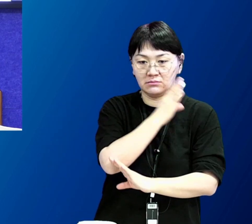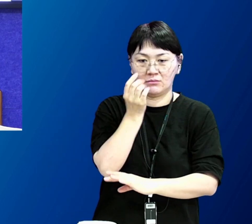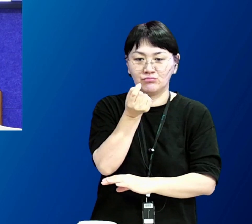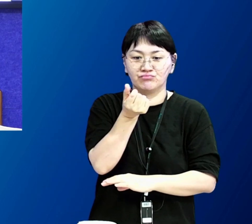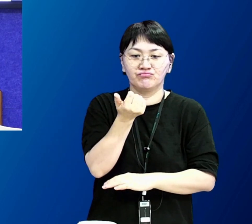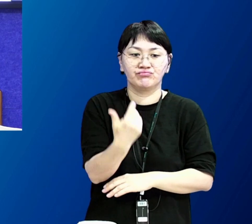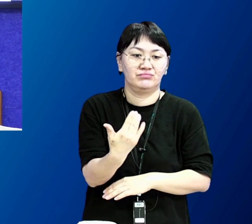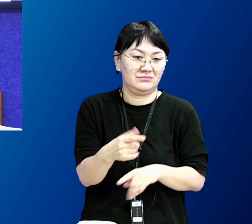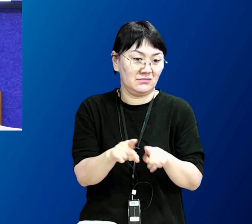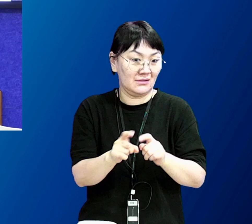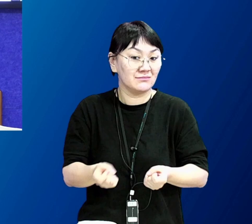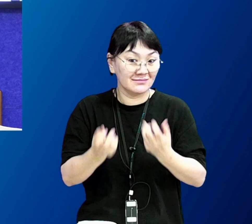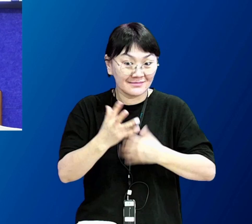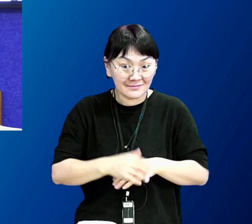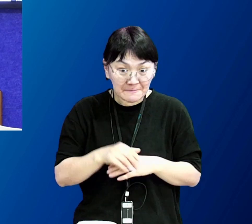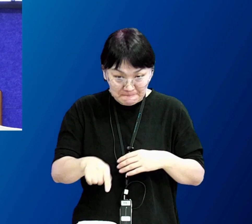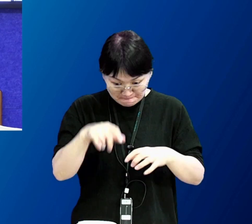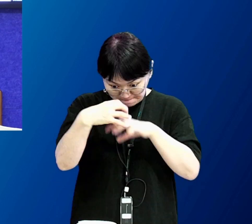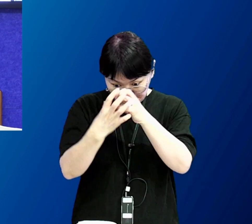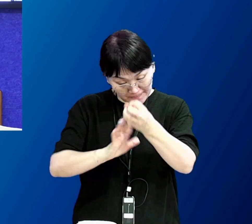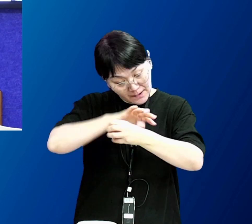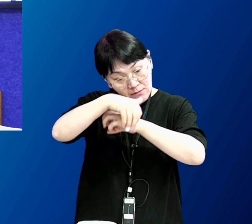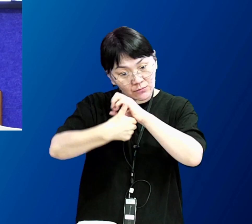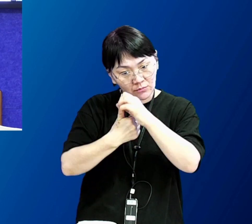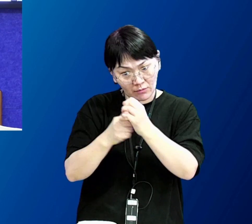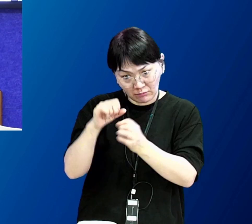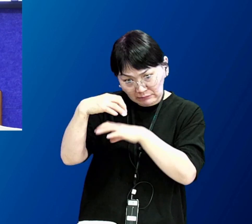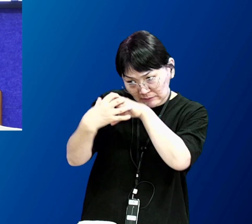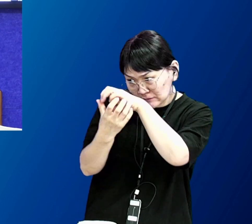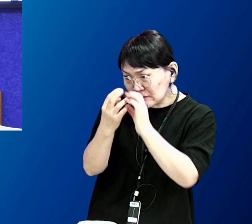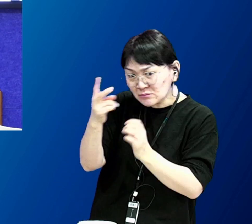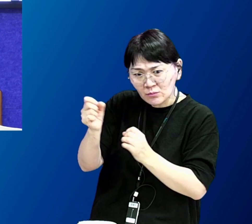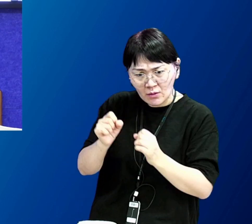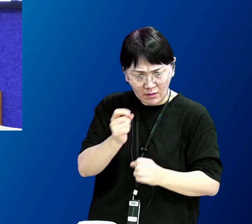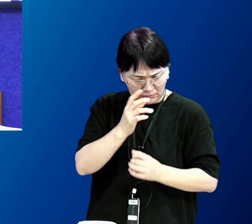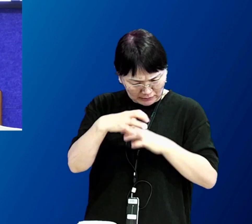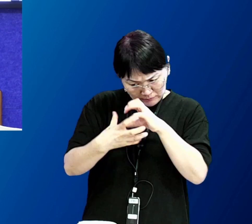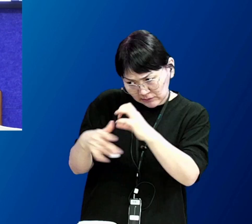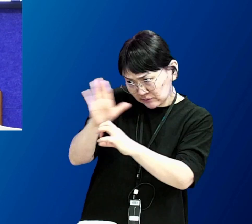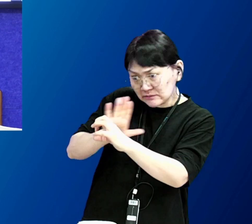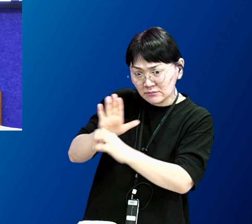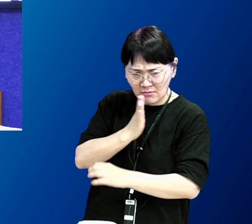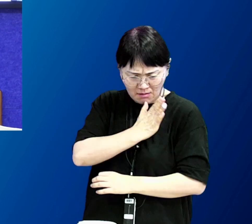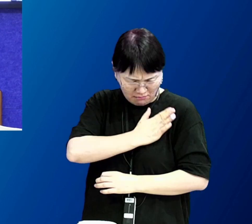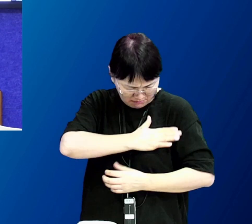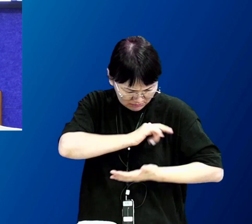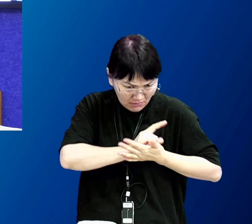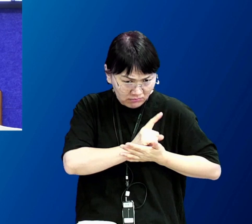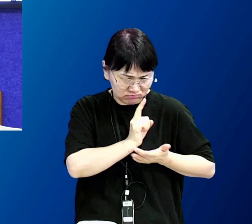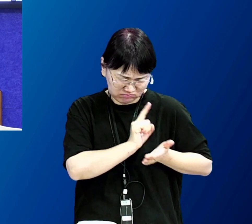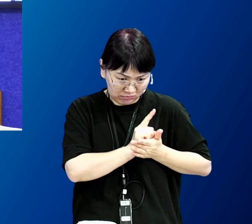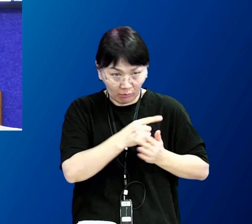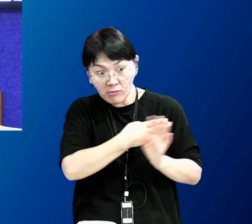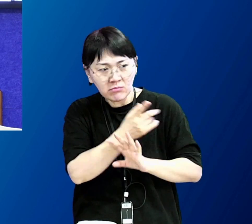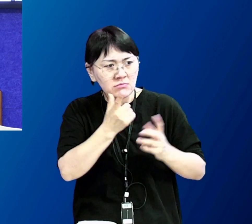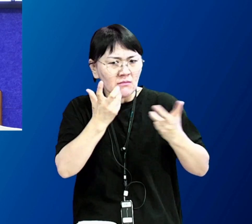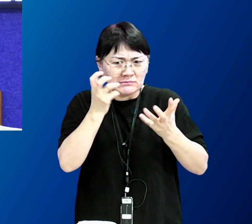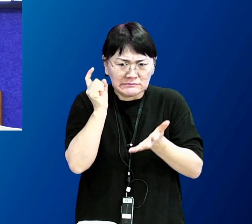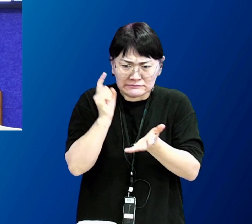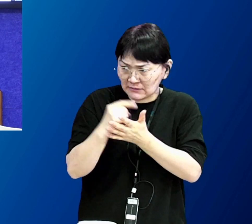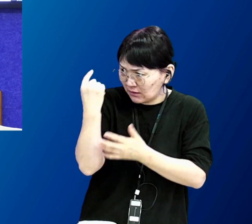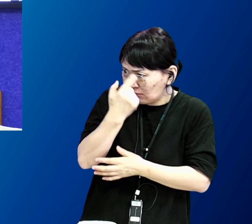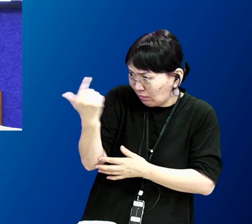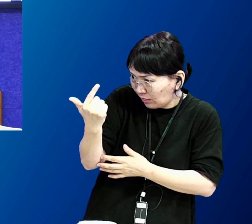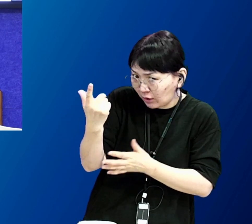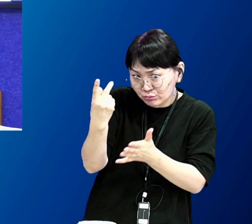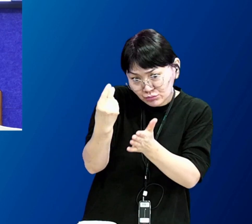За. Энэ нарва дээрч хайр гэдэг нь ийм чухал байдаг ч лэн. Энэ итгэлийн ертөнцид онцгойлон